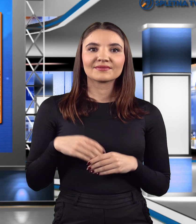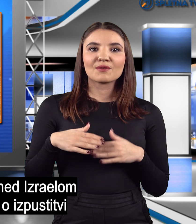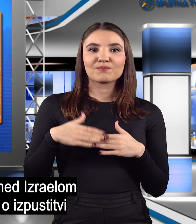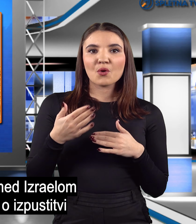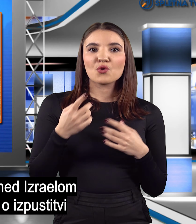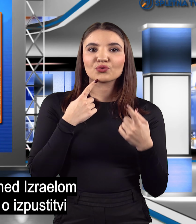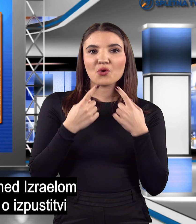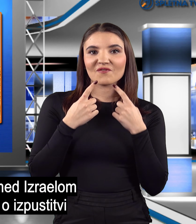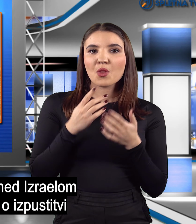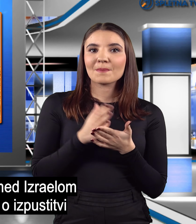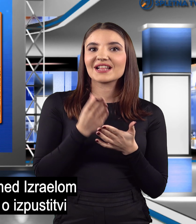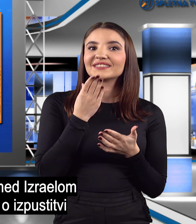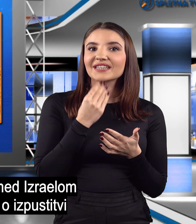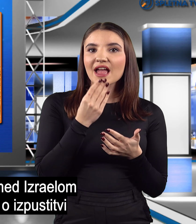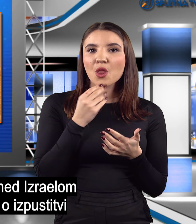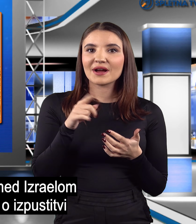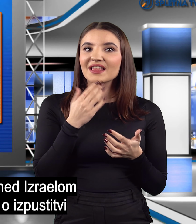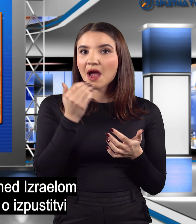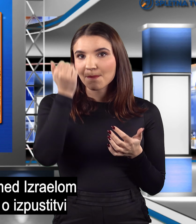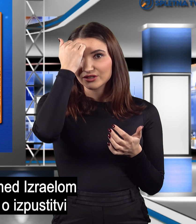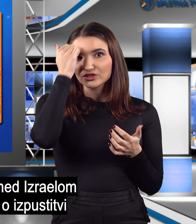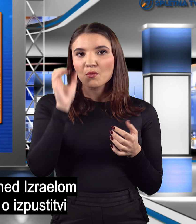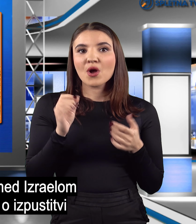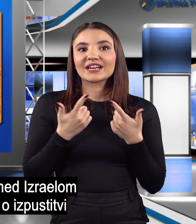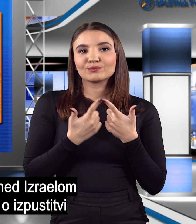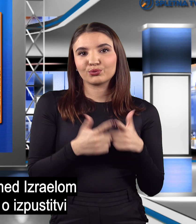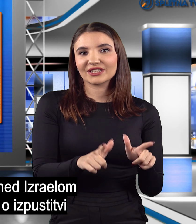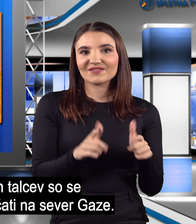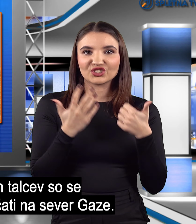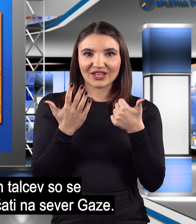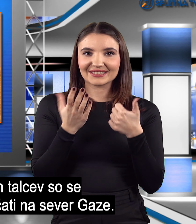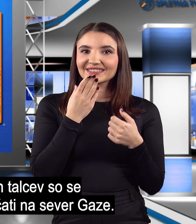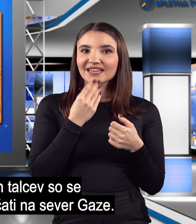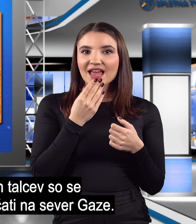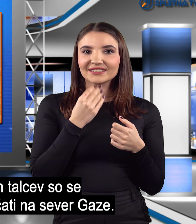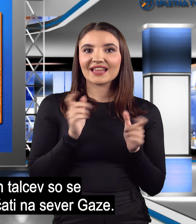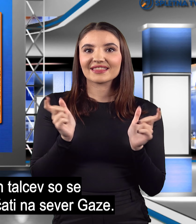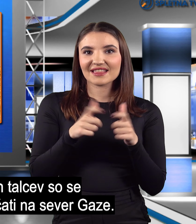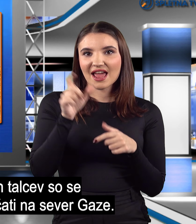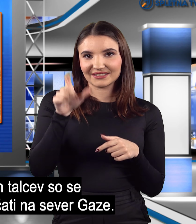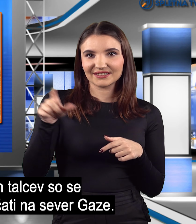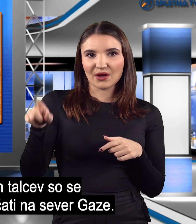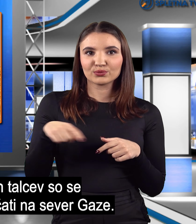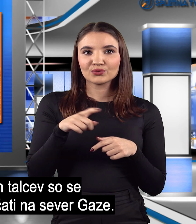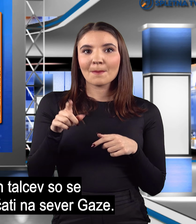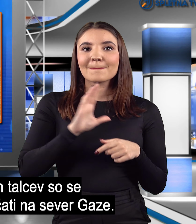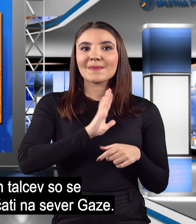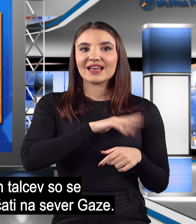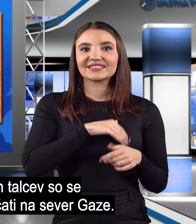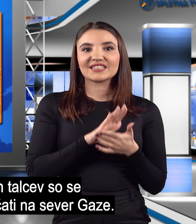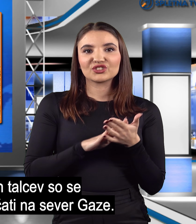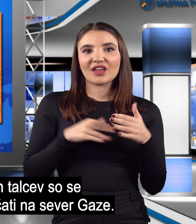Po dogovoru med Izraelom in Hamasom o izpustitvi 6 izraelskih talcev so se Palestinci začeli vračati na sever